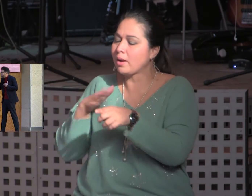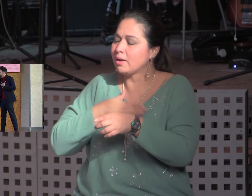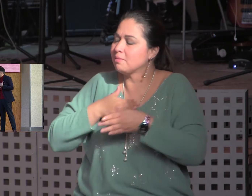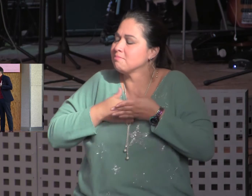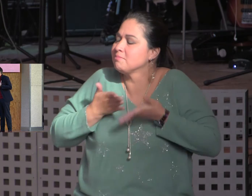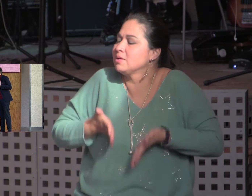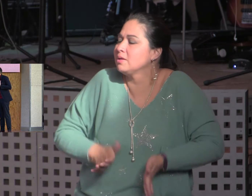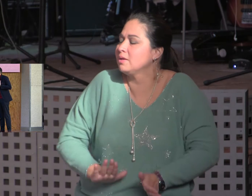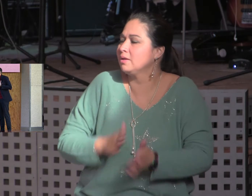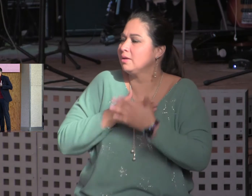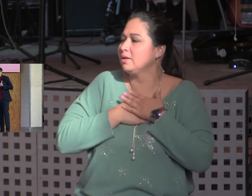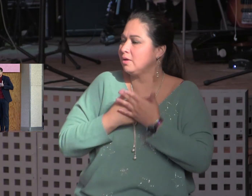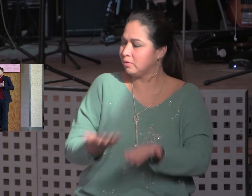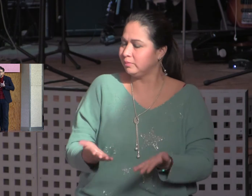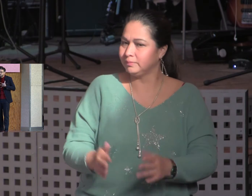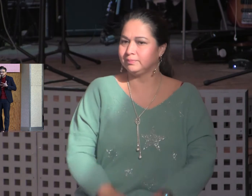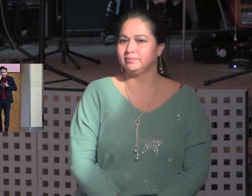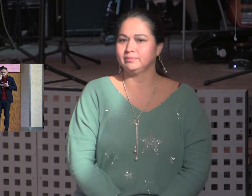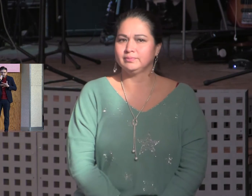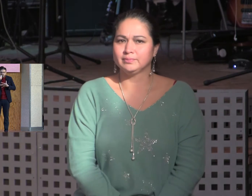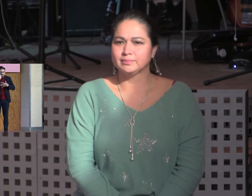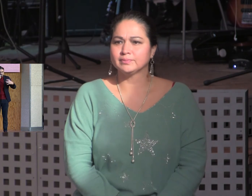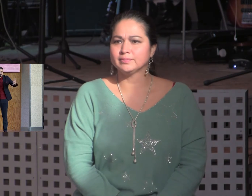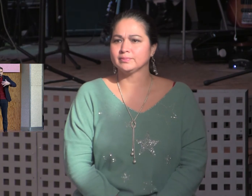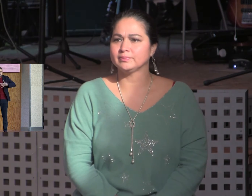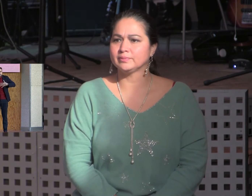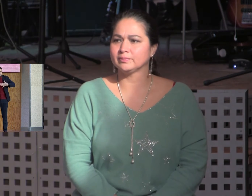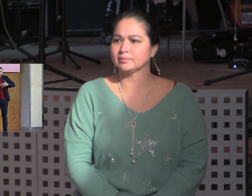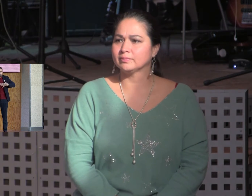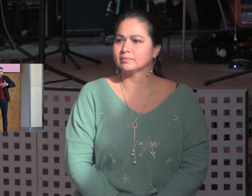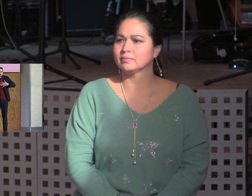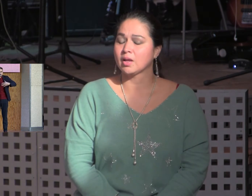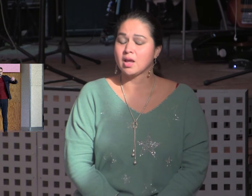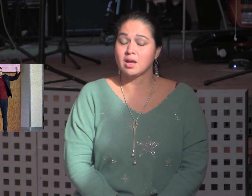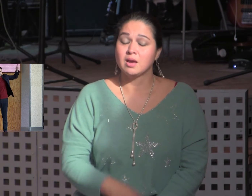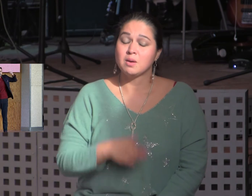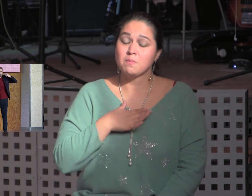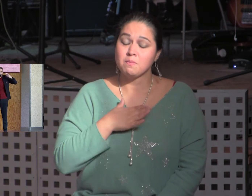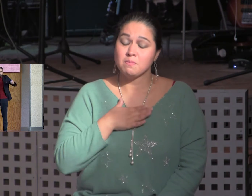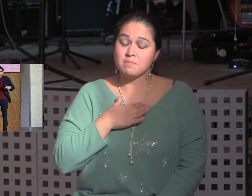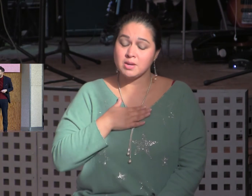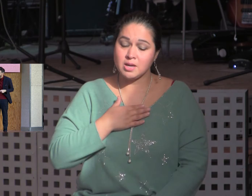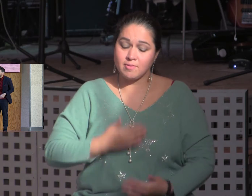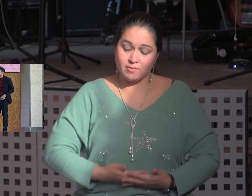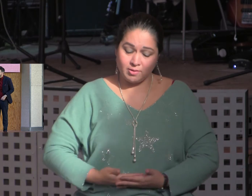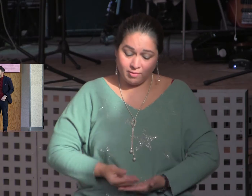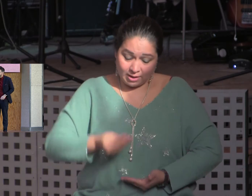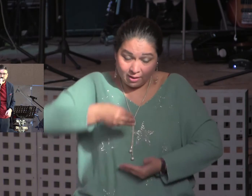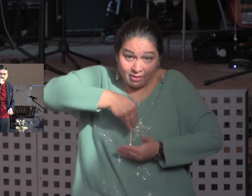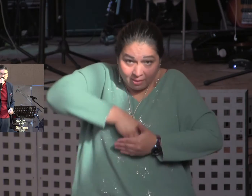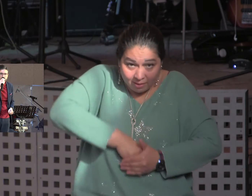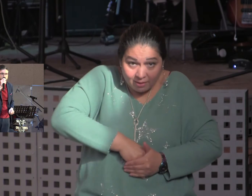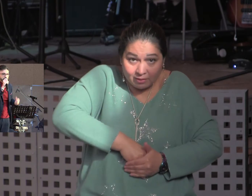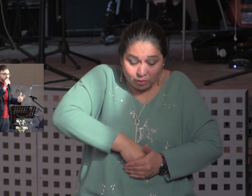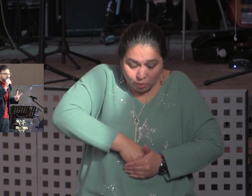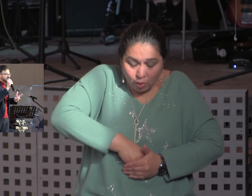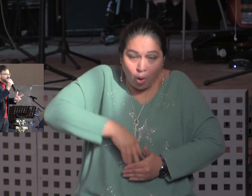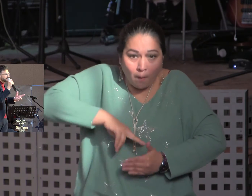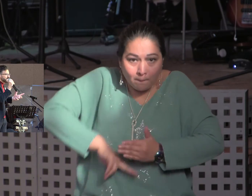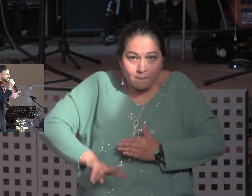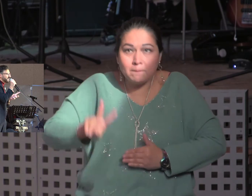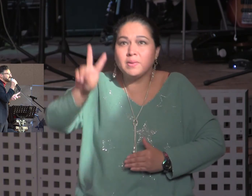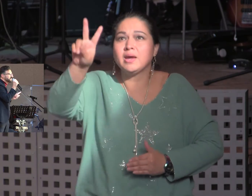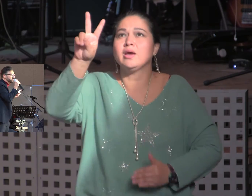veces me lo vas a ver repetir hasta la saciedad. Mi embrión vieron sus ojos,